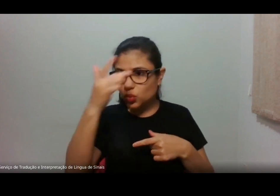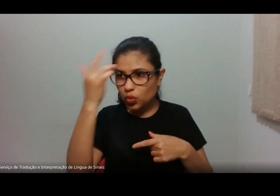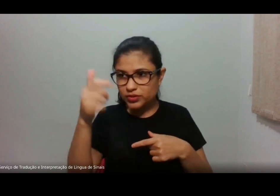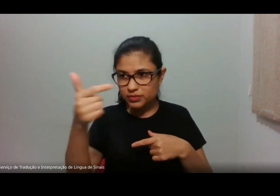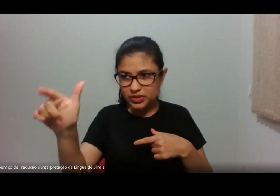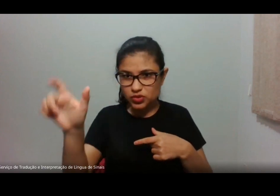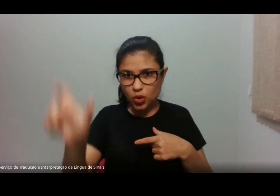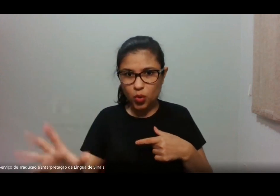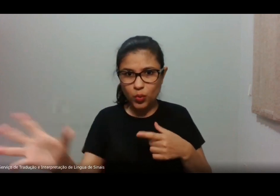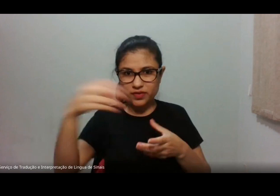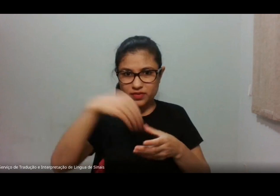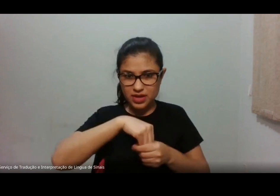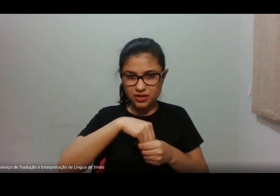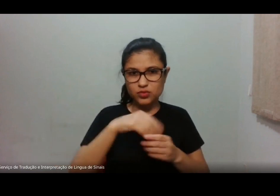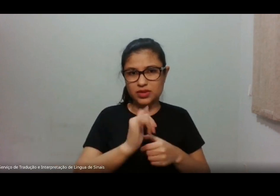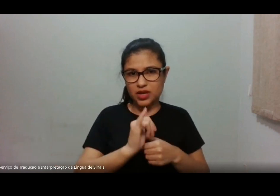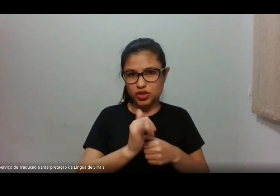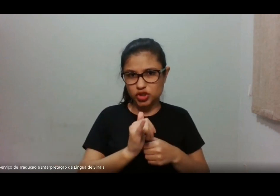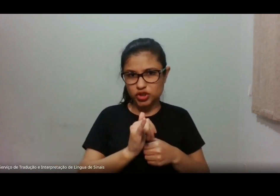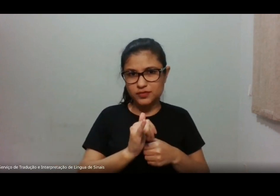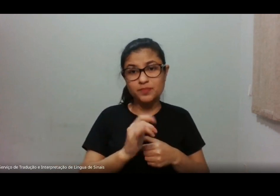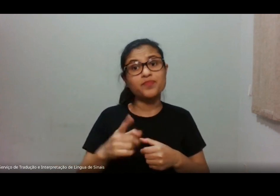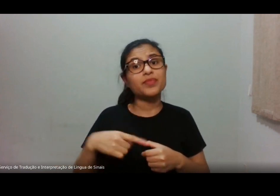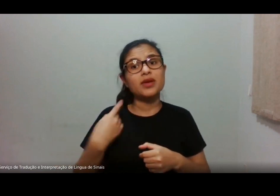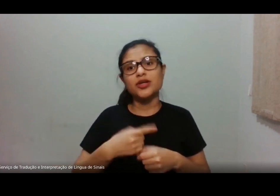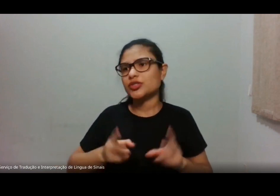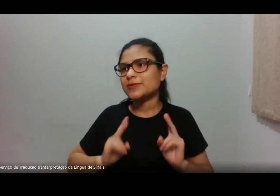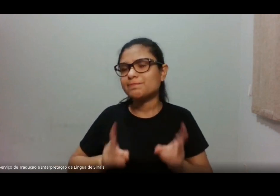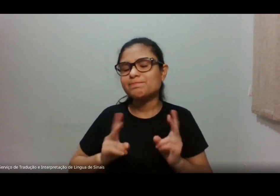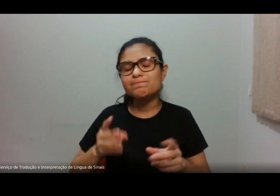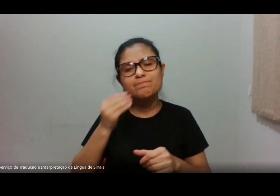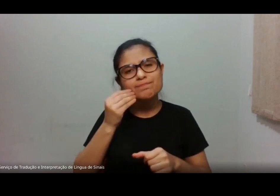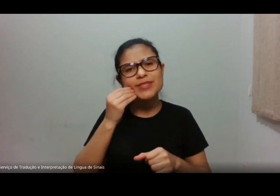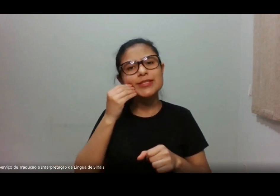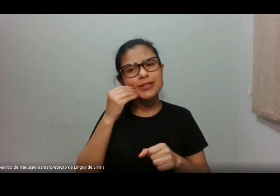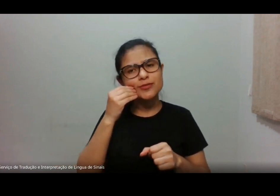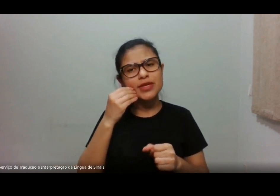em sua narrativa. Em suma, estamos sempre à procura de